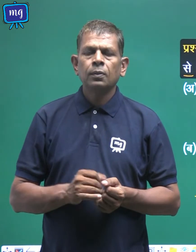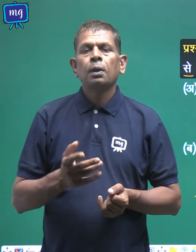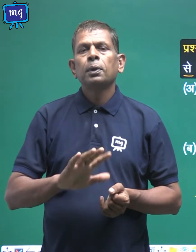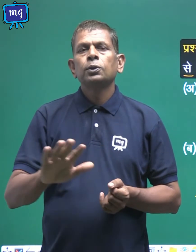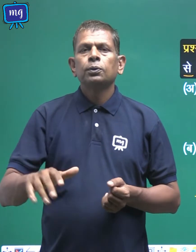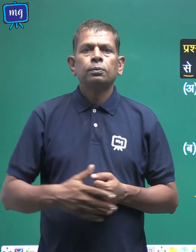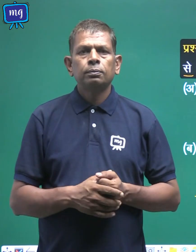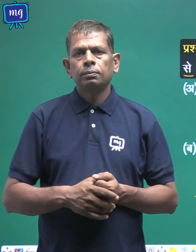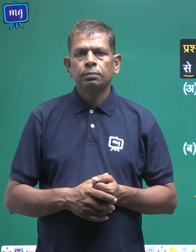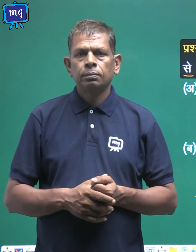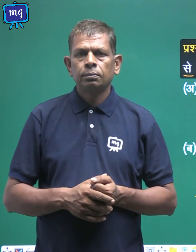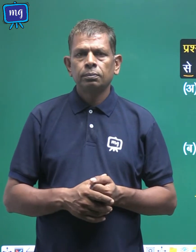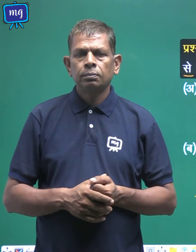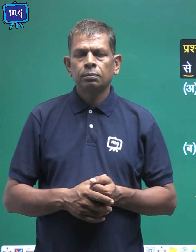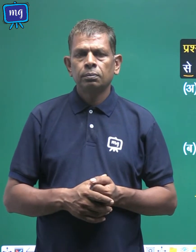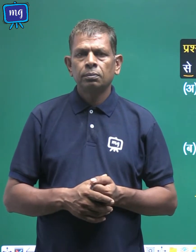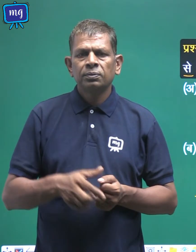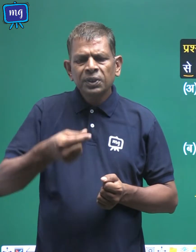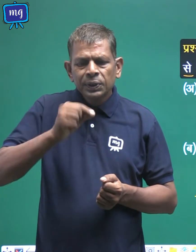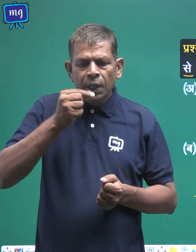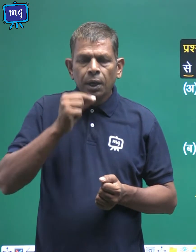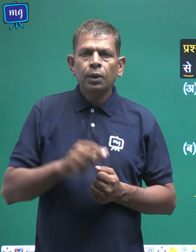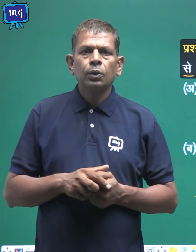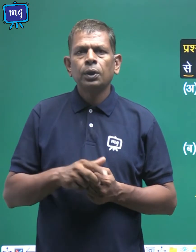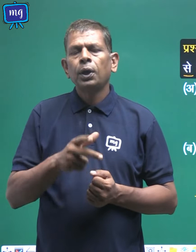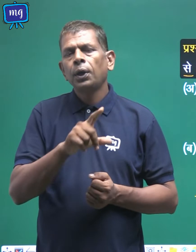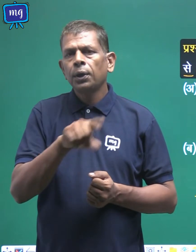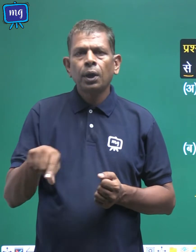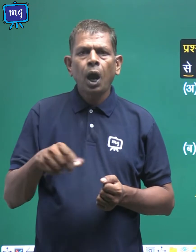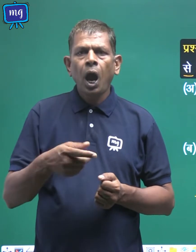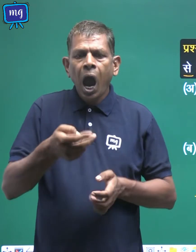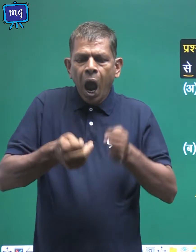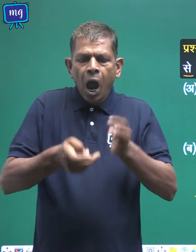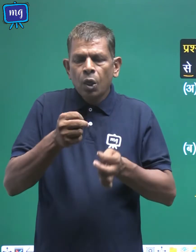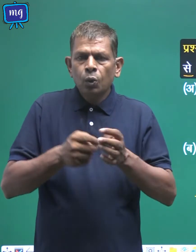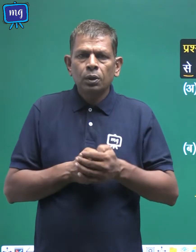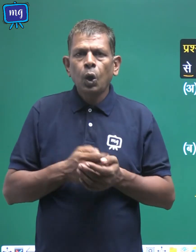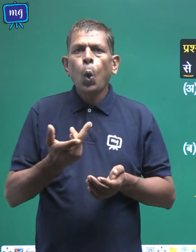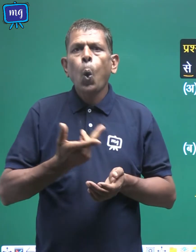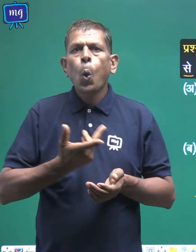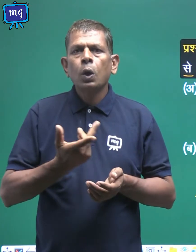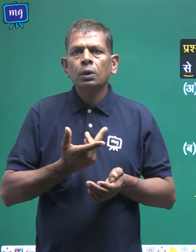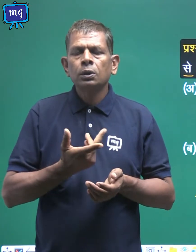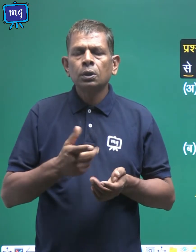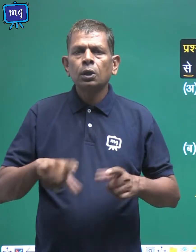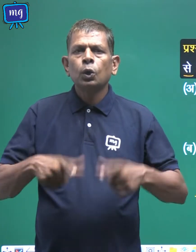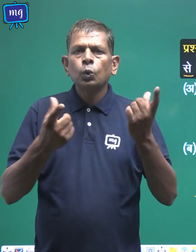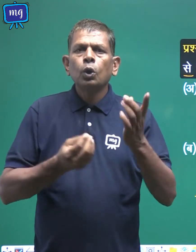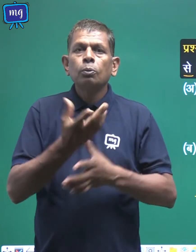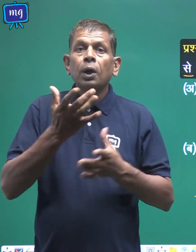बच्चों, चाय या दूध कौन सा जंतु उत्पाद